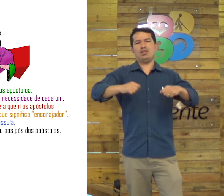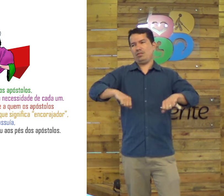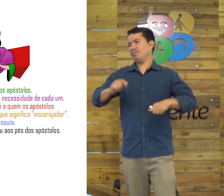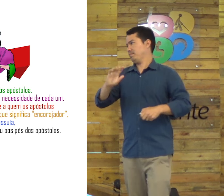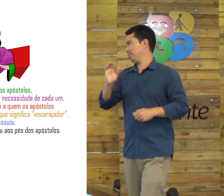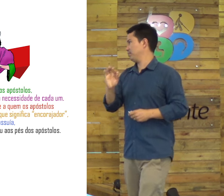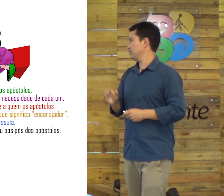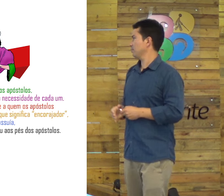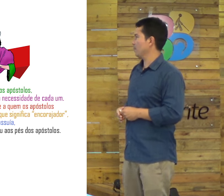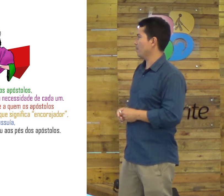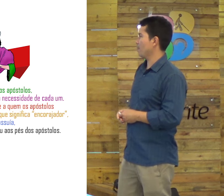Precisava.